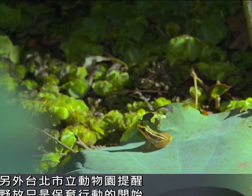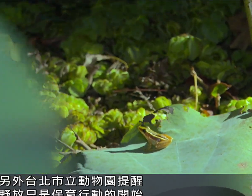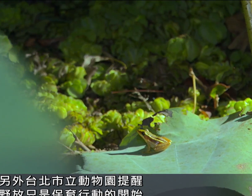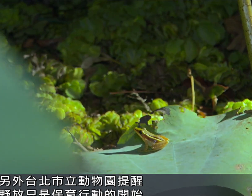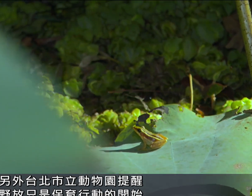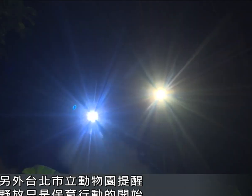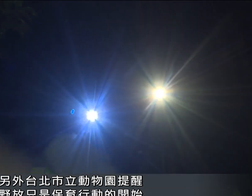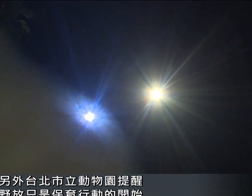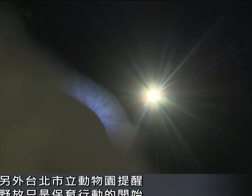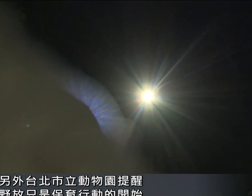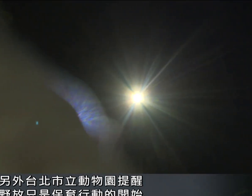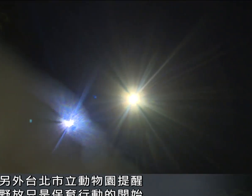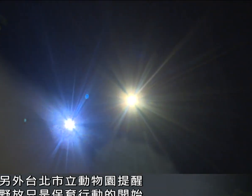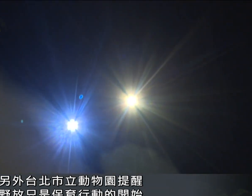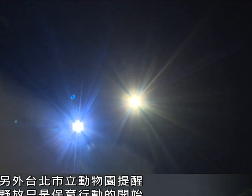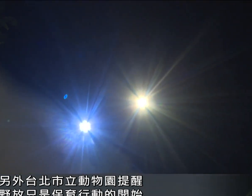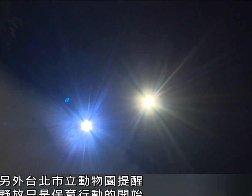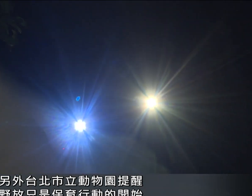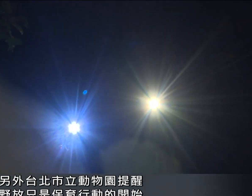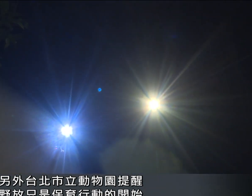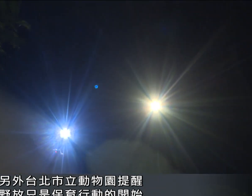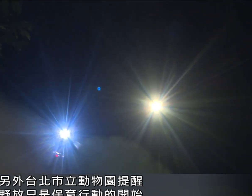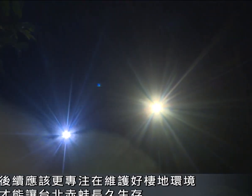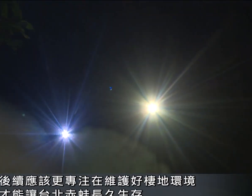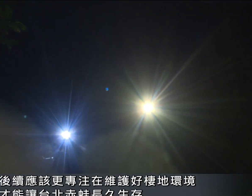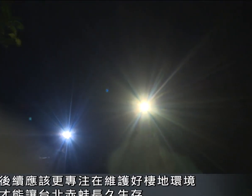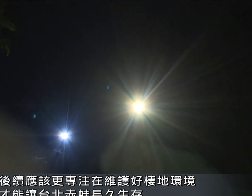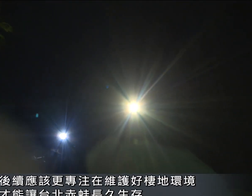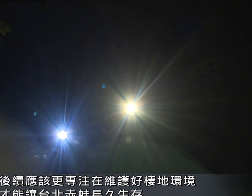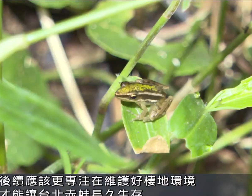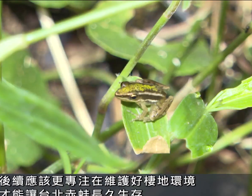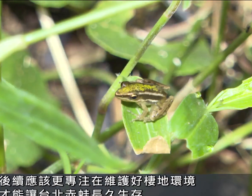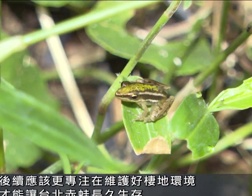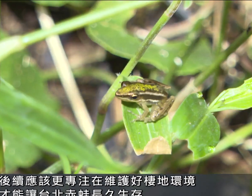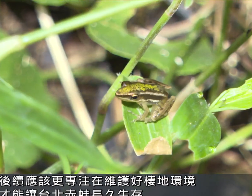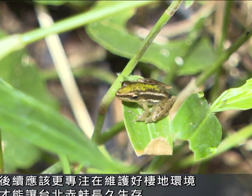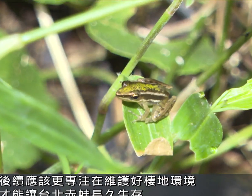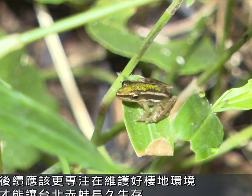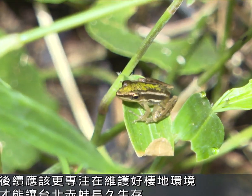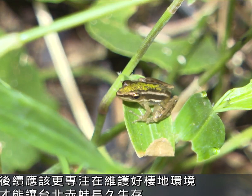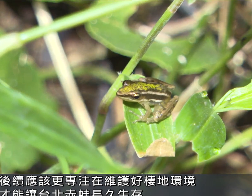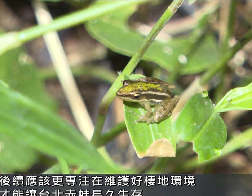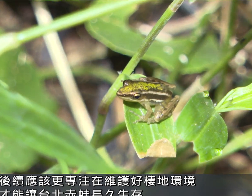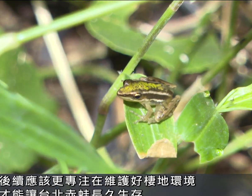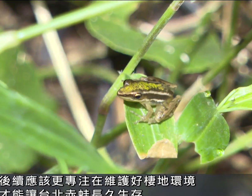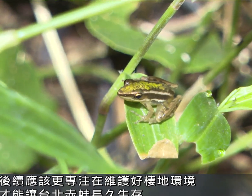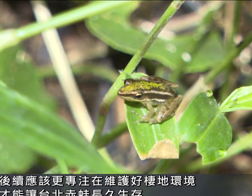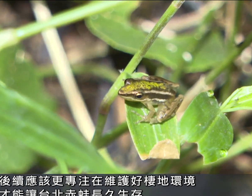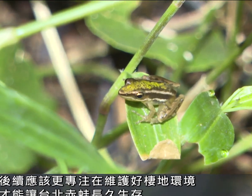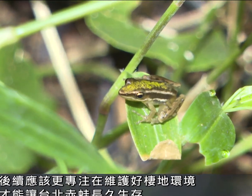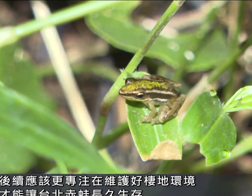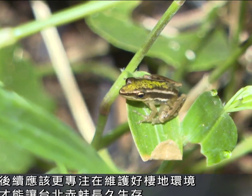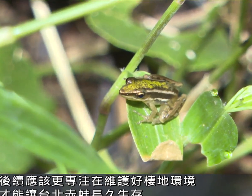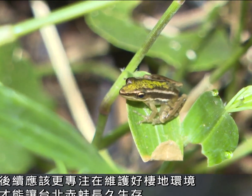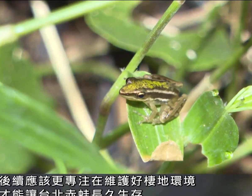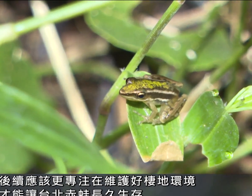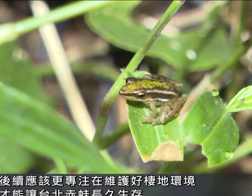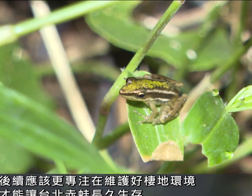园提醒，野放只是保育行动的开始，后续应该更专注在维护好栖地环境，才能让台北赤蛙长久生